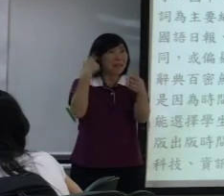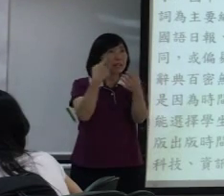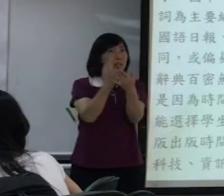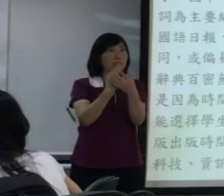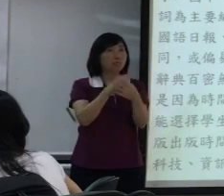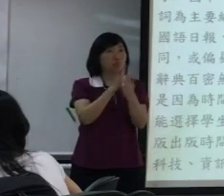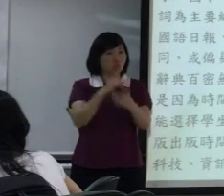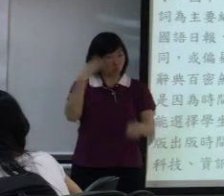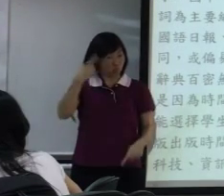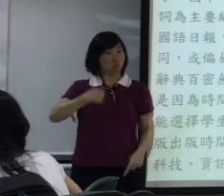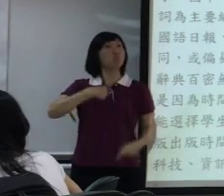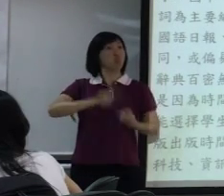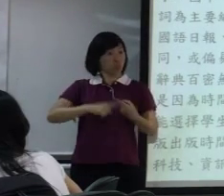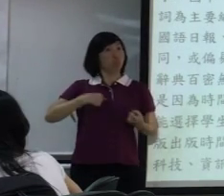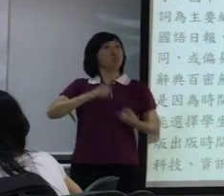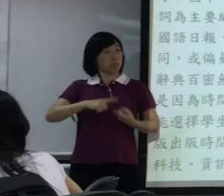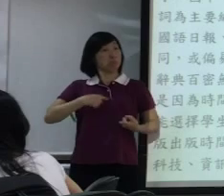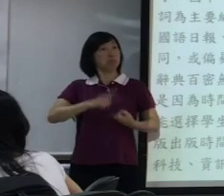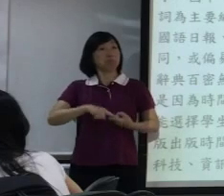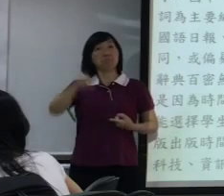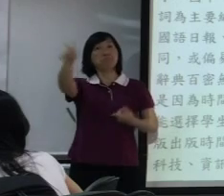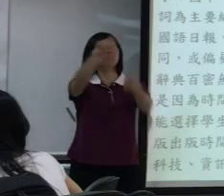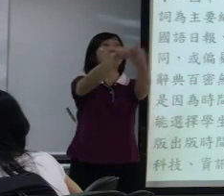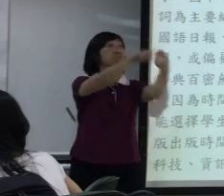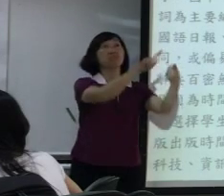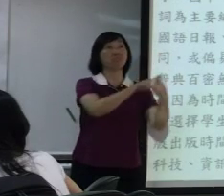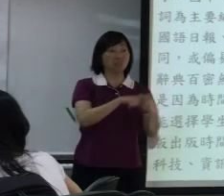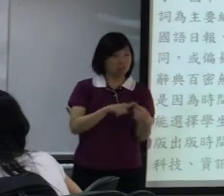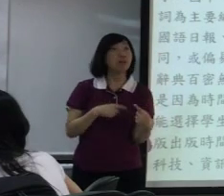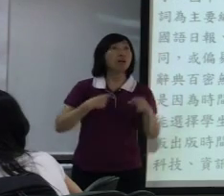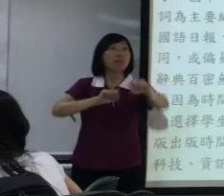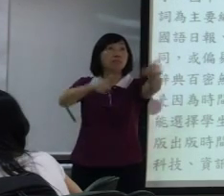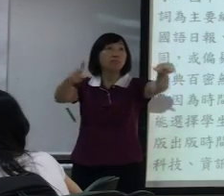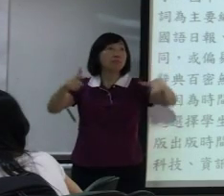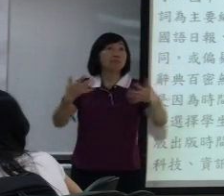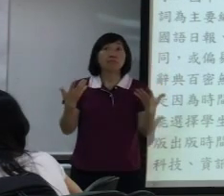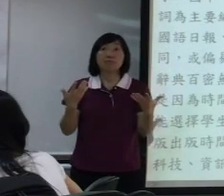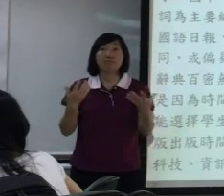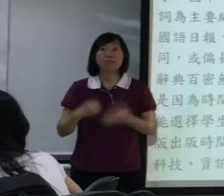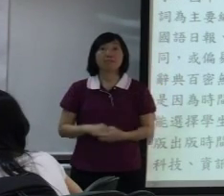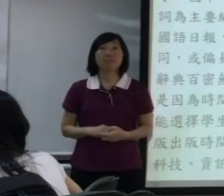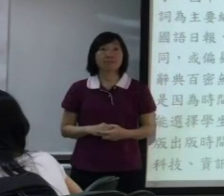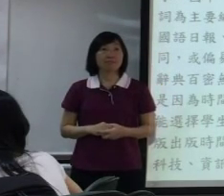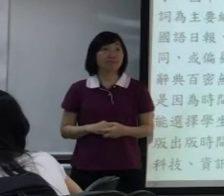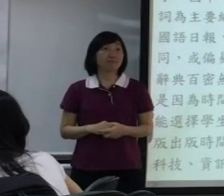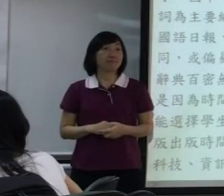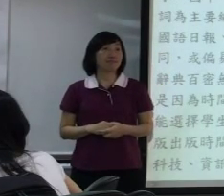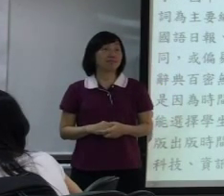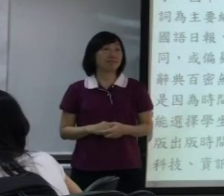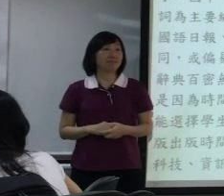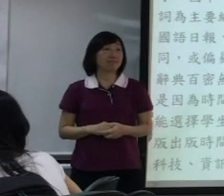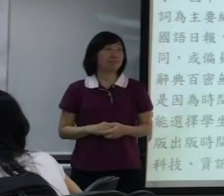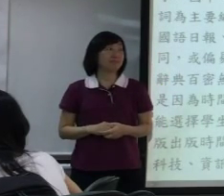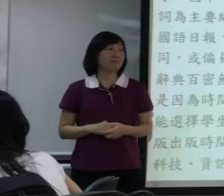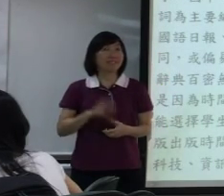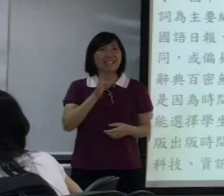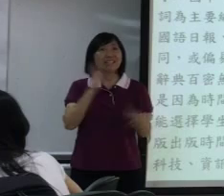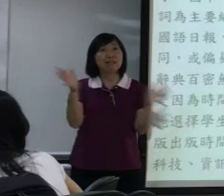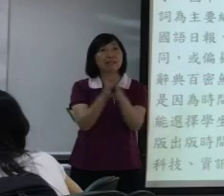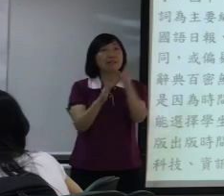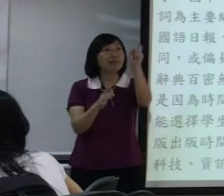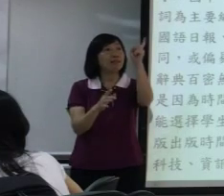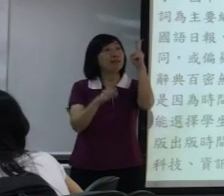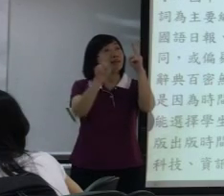都认为自己的是最有代表性的，自己的手语是最好的。可是有12个人